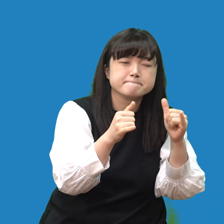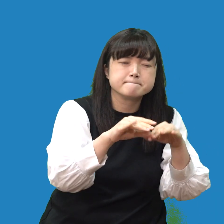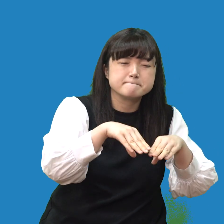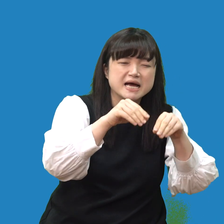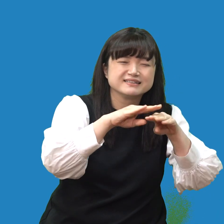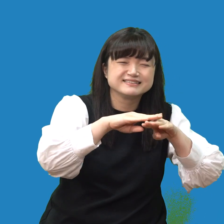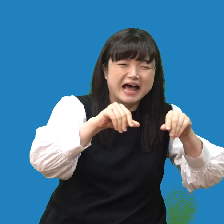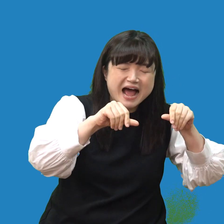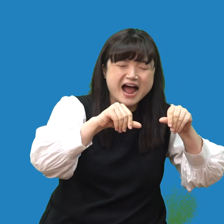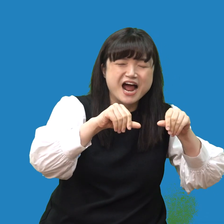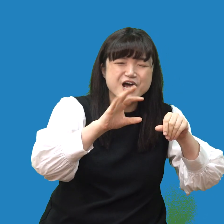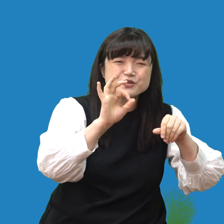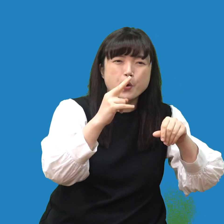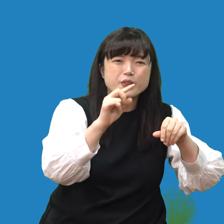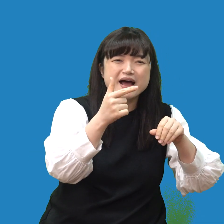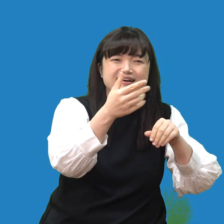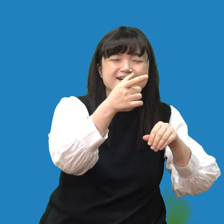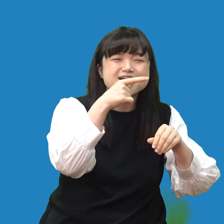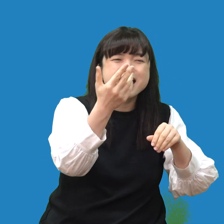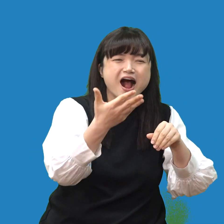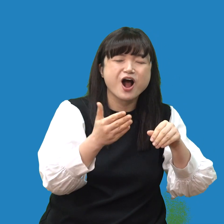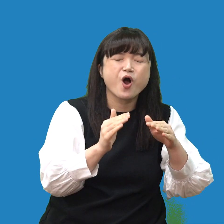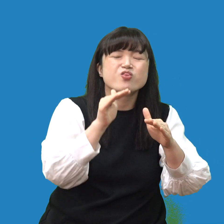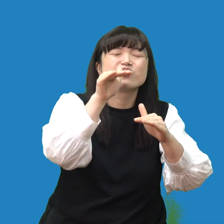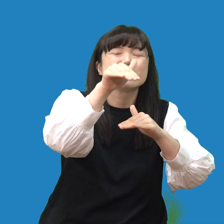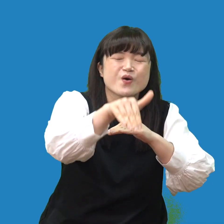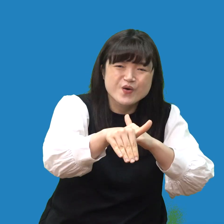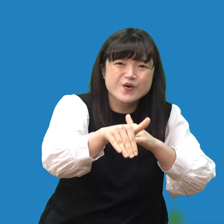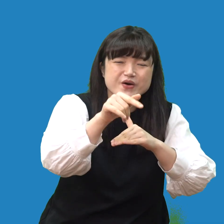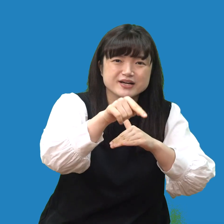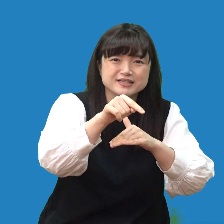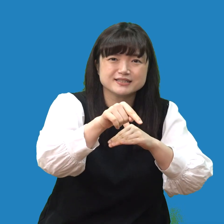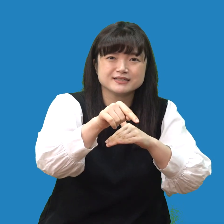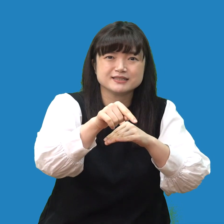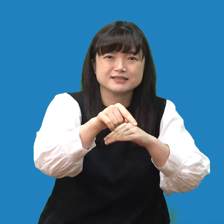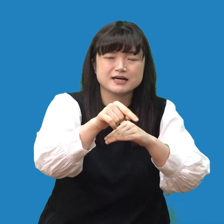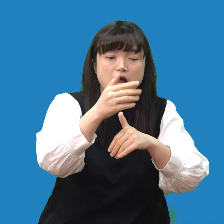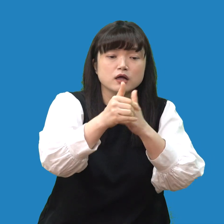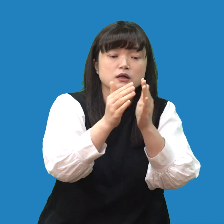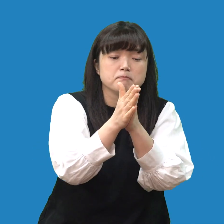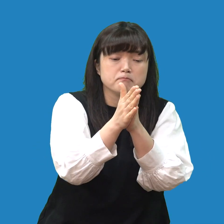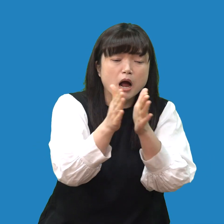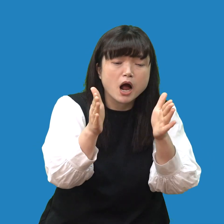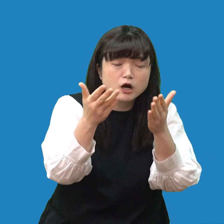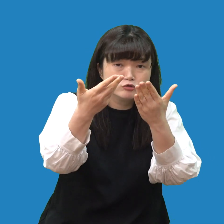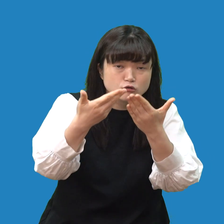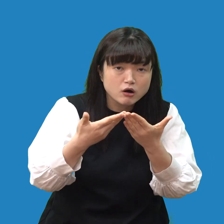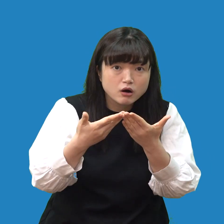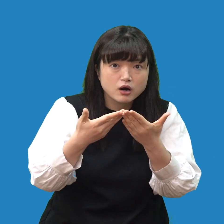건넌 다음에 그 요단강 바닥에서 하나님이 갈라주셨기 때문에